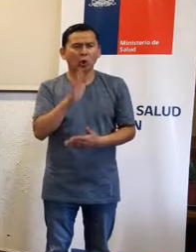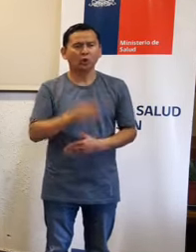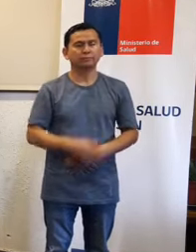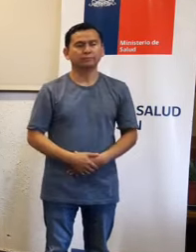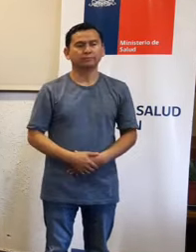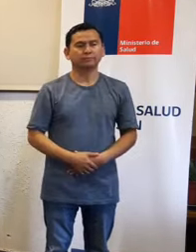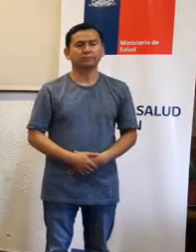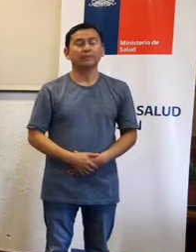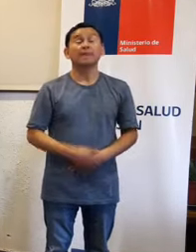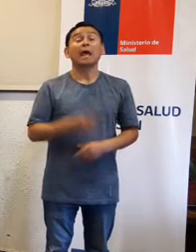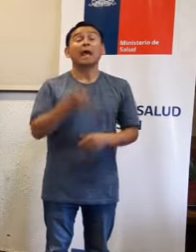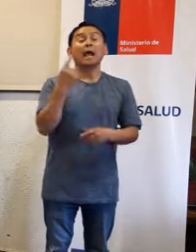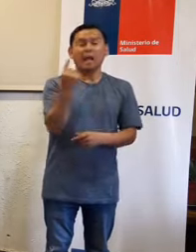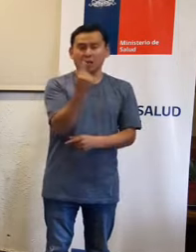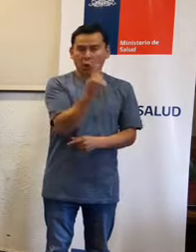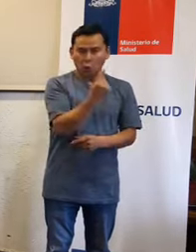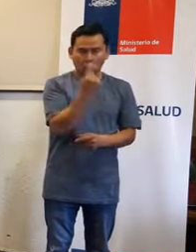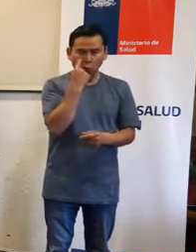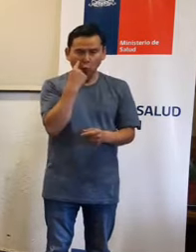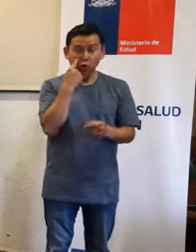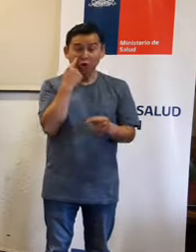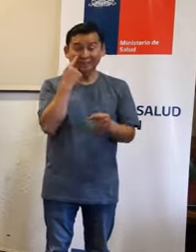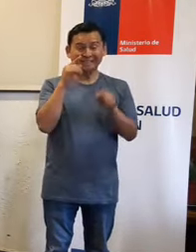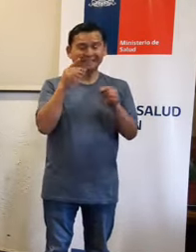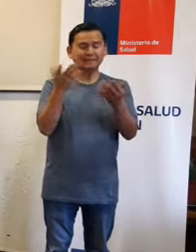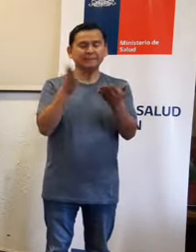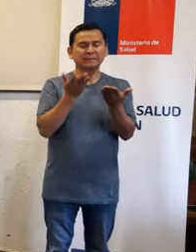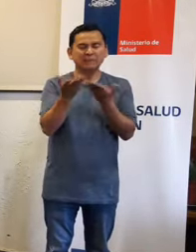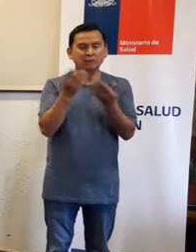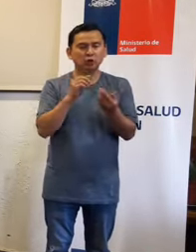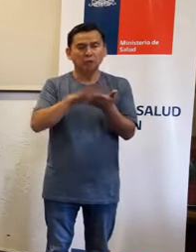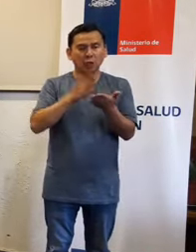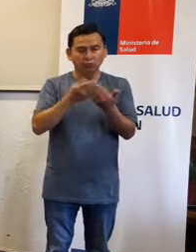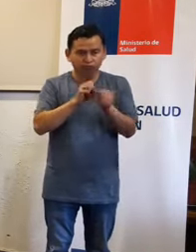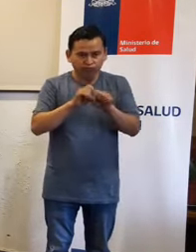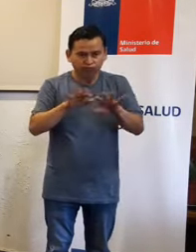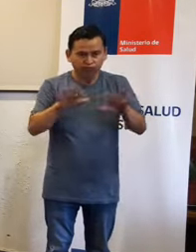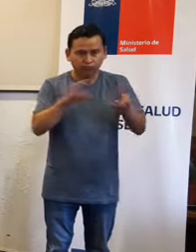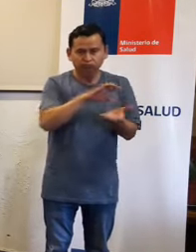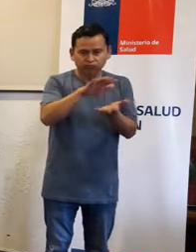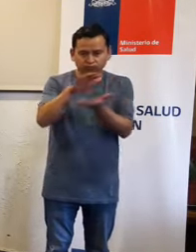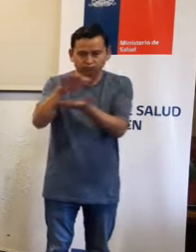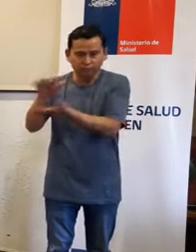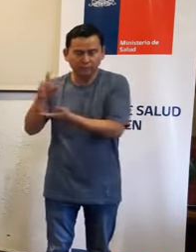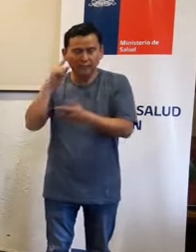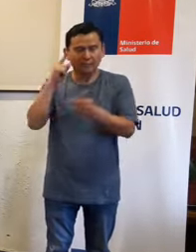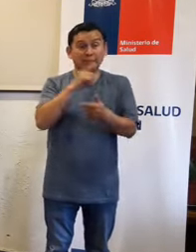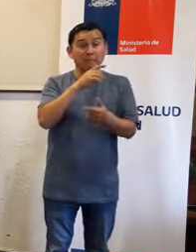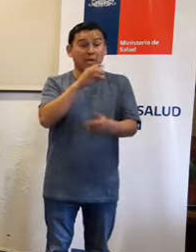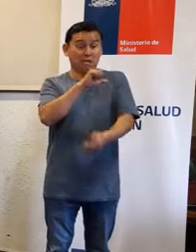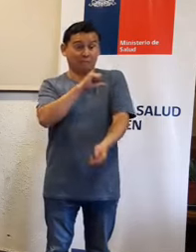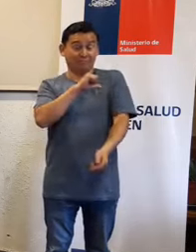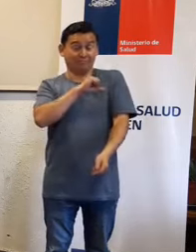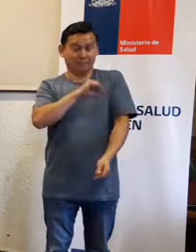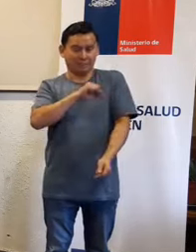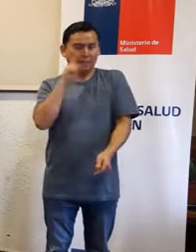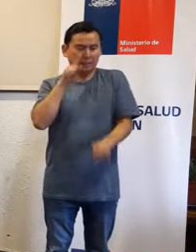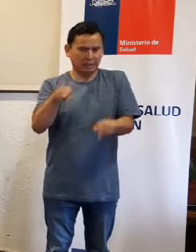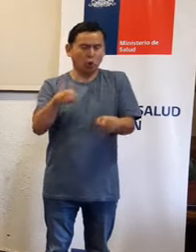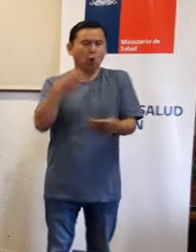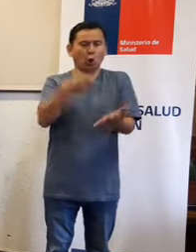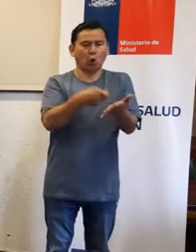cada uno de los insumos que distribuye el servicio de salud a la autoridad sanitaria a través de la central nacional de abastecimiento son